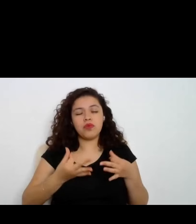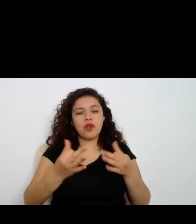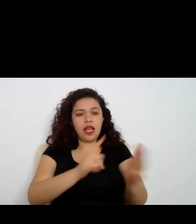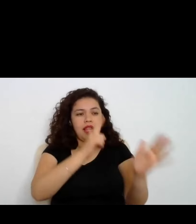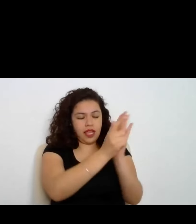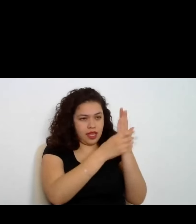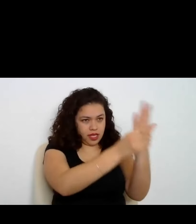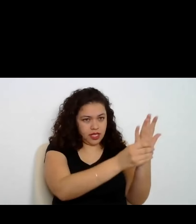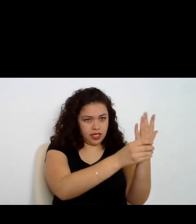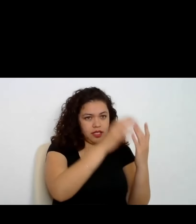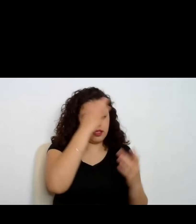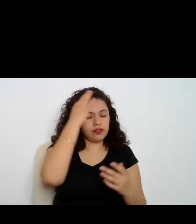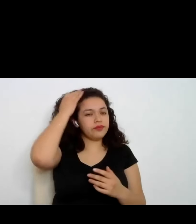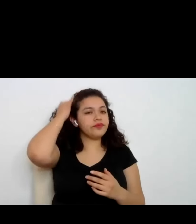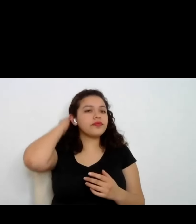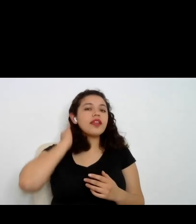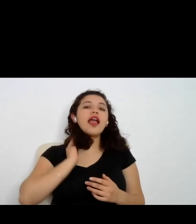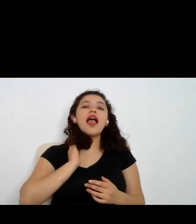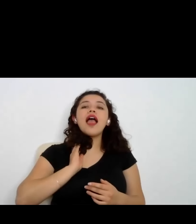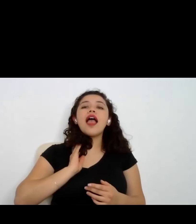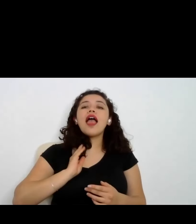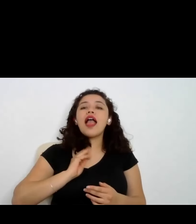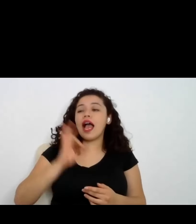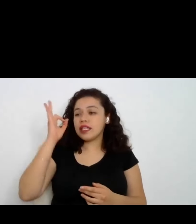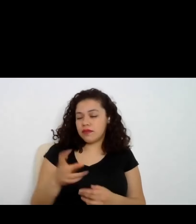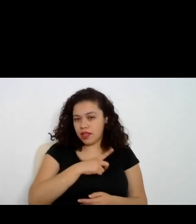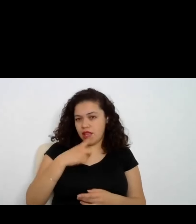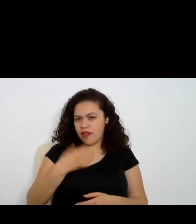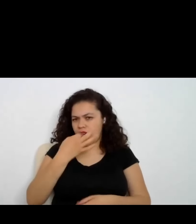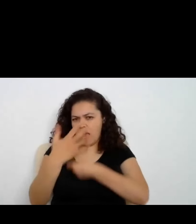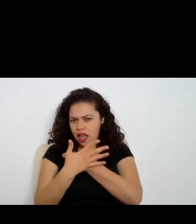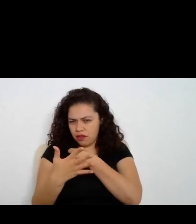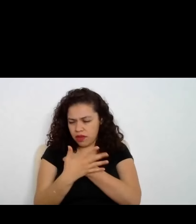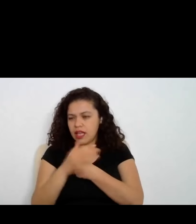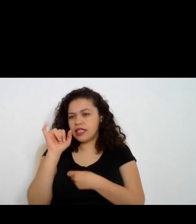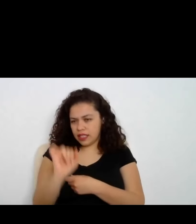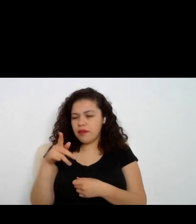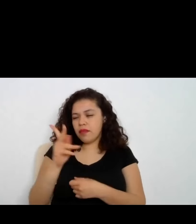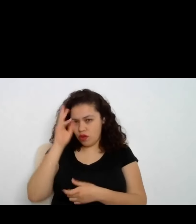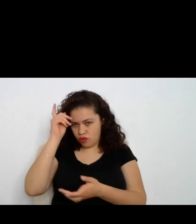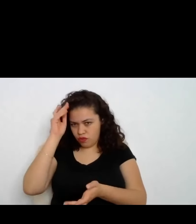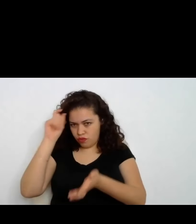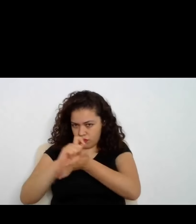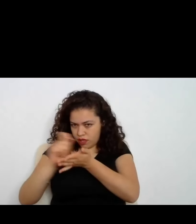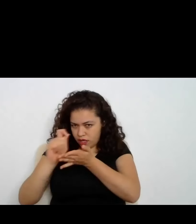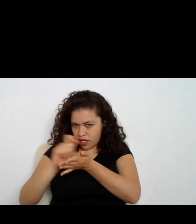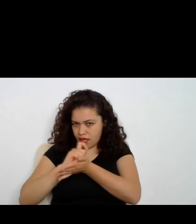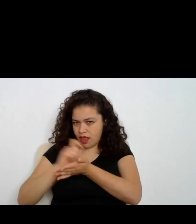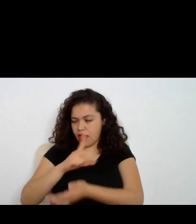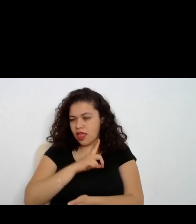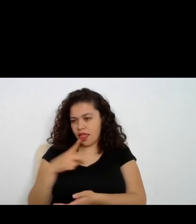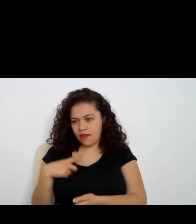que el consentimiento tiene que ser expreso y por escrito. O sea, aquí también es expreso, pero aquí no me